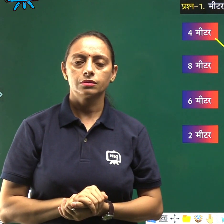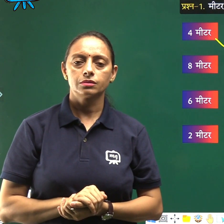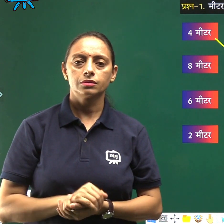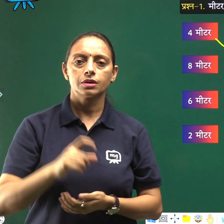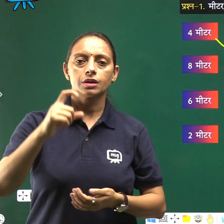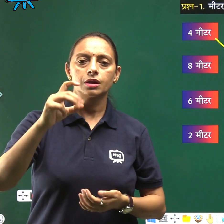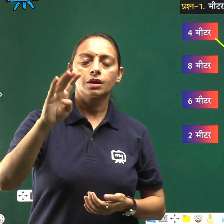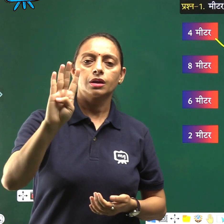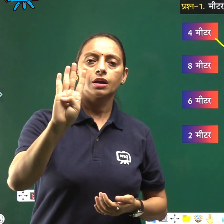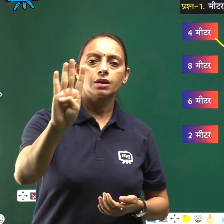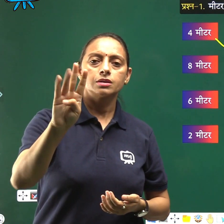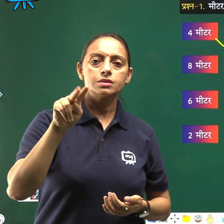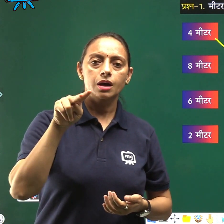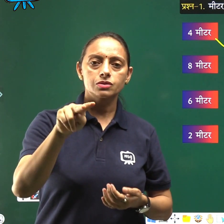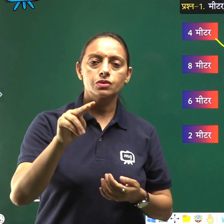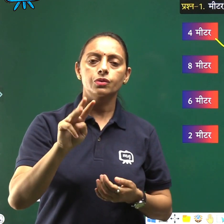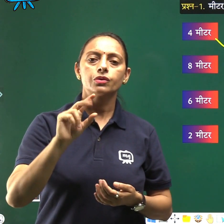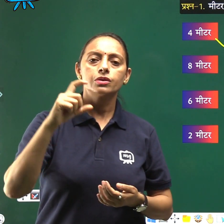400 सेंटीमीटर में लिखेंगे।